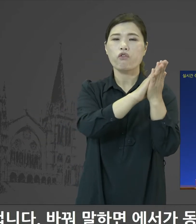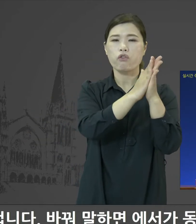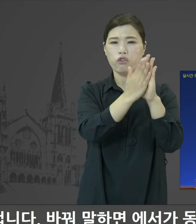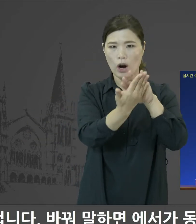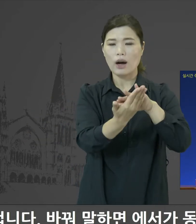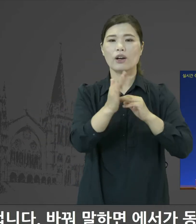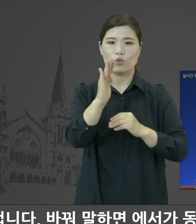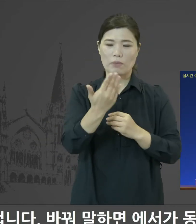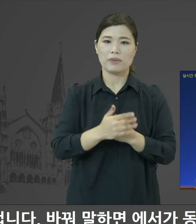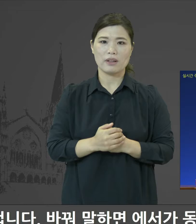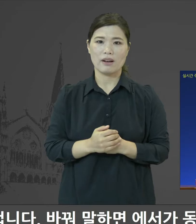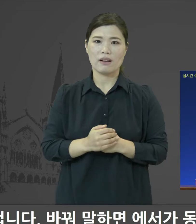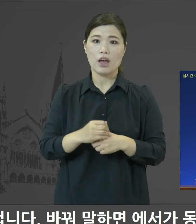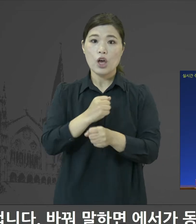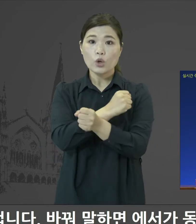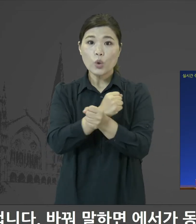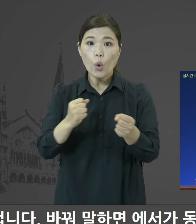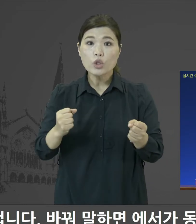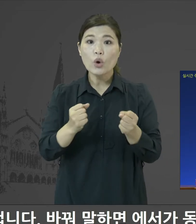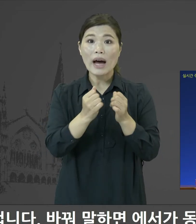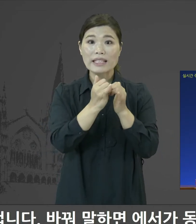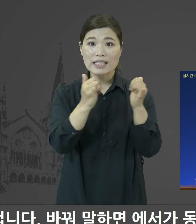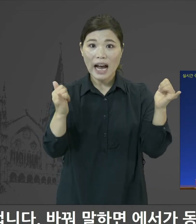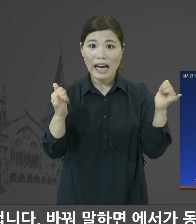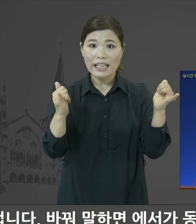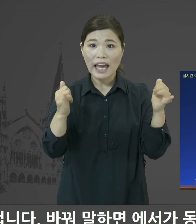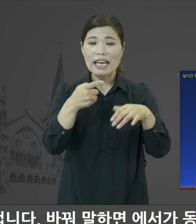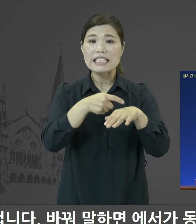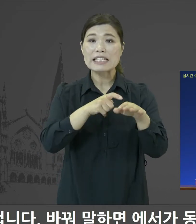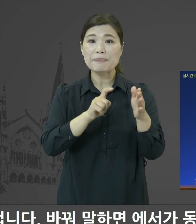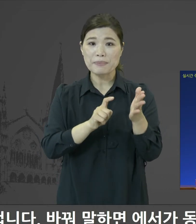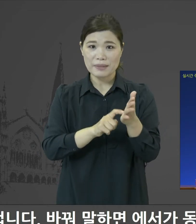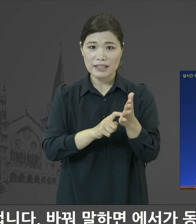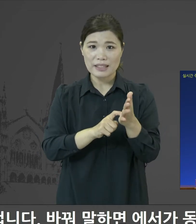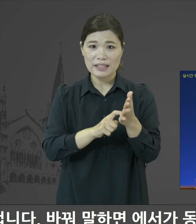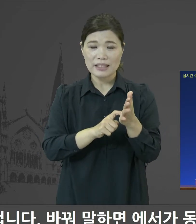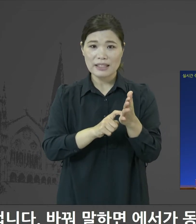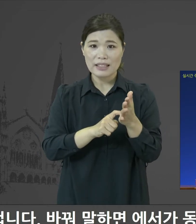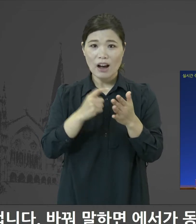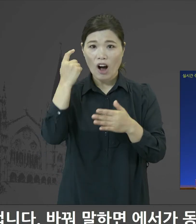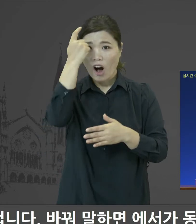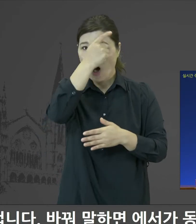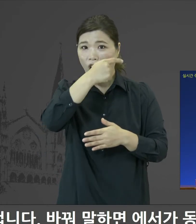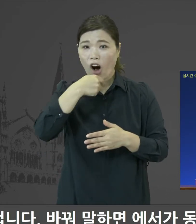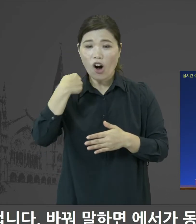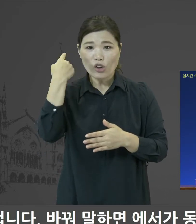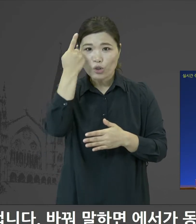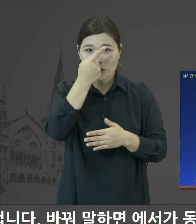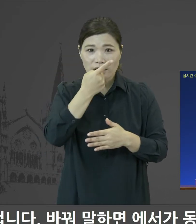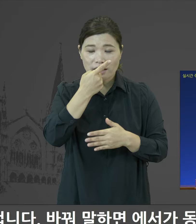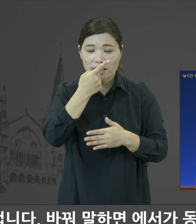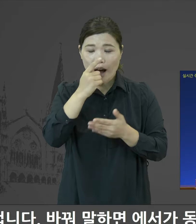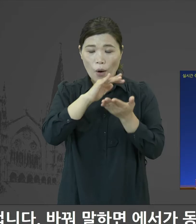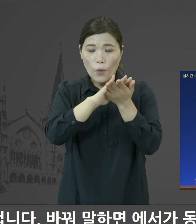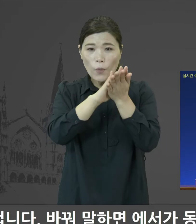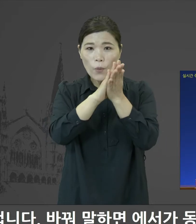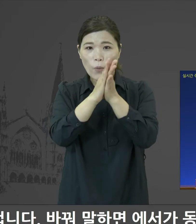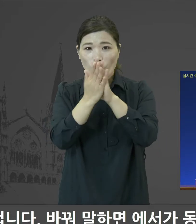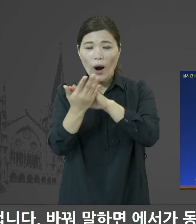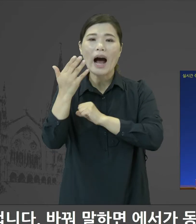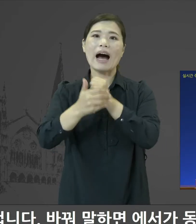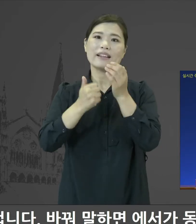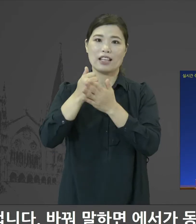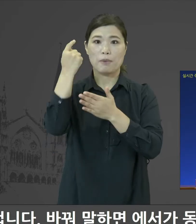자의 심령은 천국이 되는 줄로 믿으시기 바랍니다. 용서하는 자의 얼굴 속에 하나님의 얼굴이 나타나는 줄로